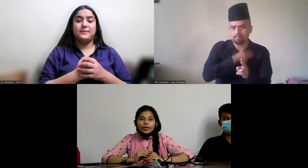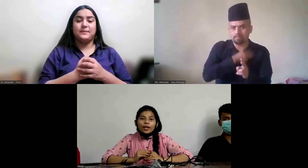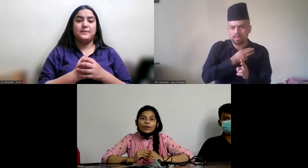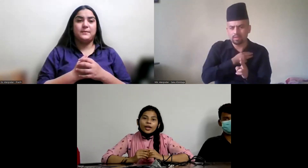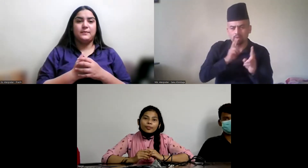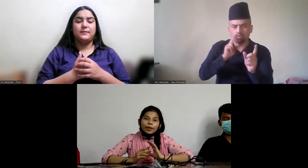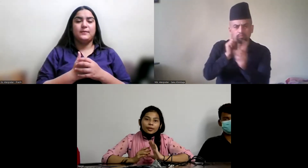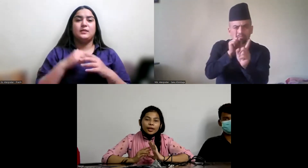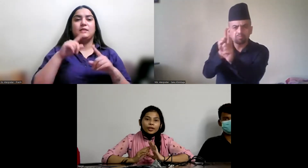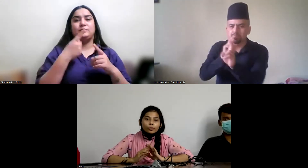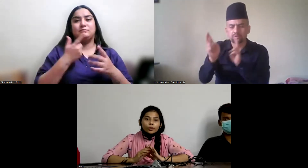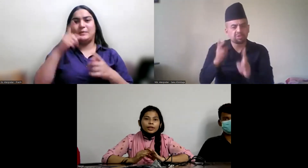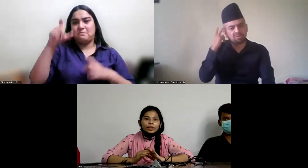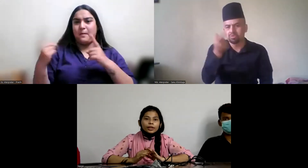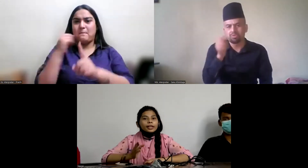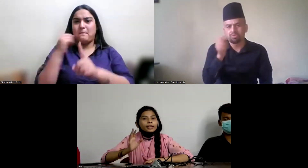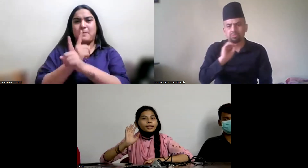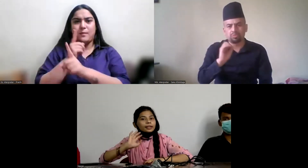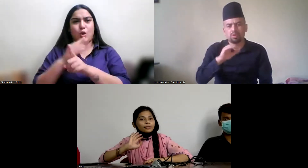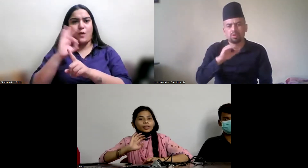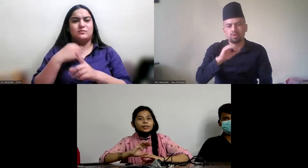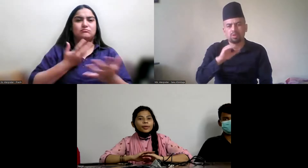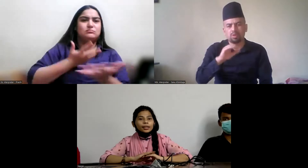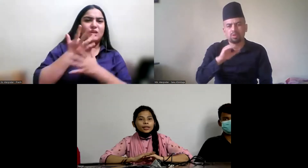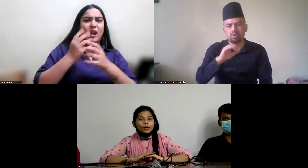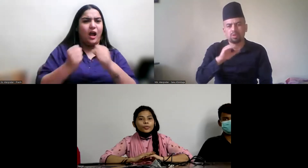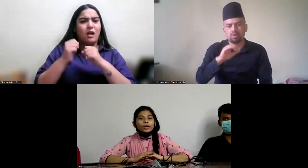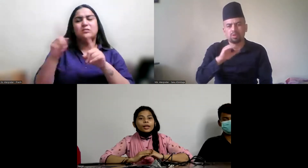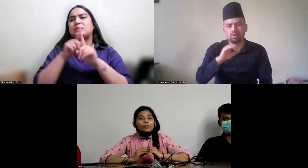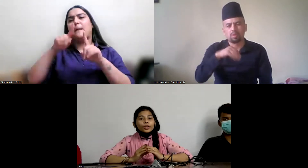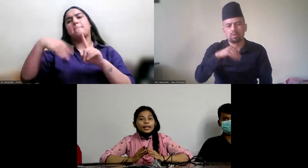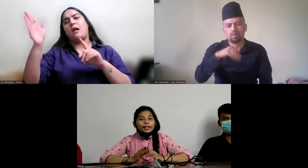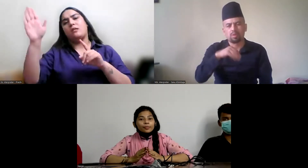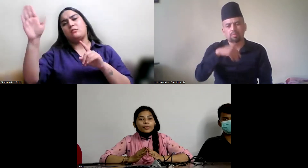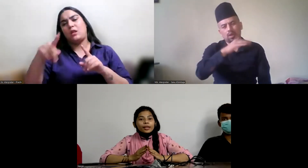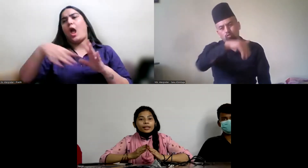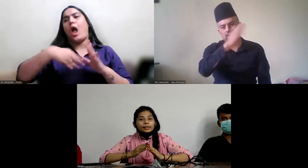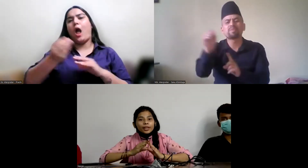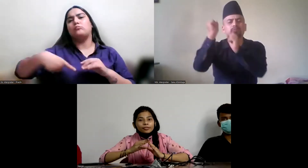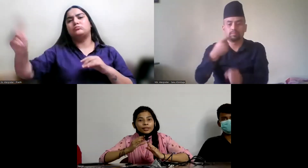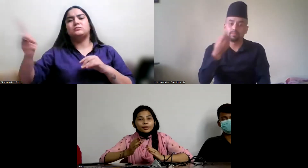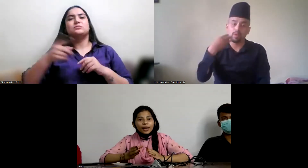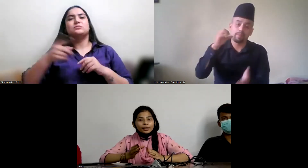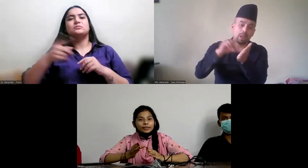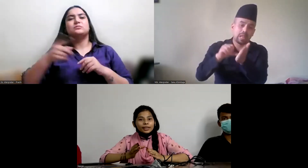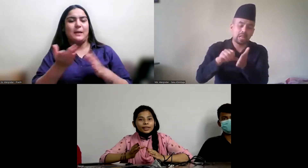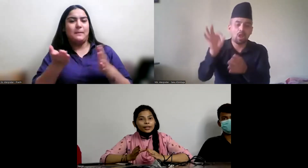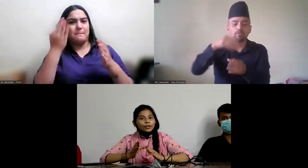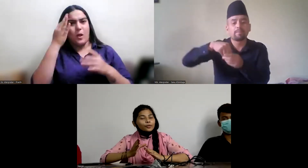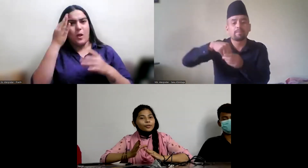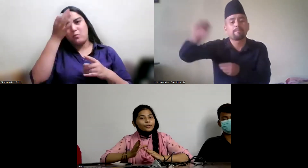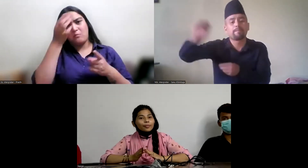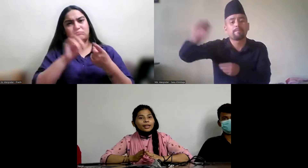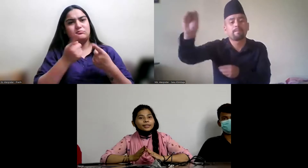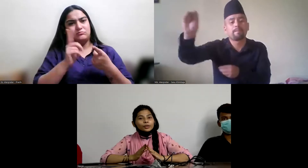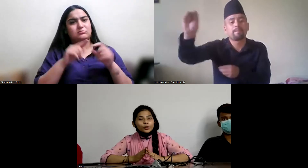था। वे हमें बाद में आने को बोलते या फिर कहते दफ्तर से बाहर जाओ। वो कहते कि दफ्तर से बाहर जाने को कहते